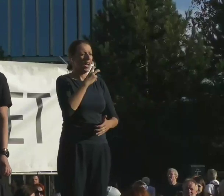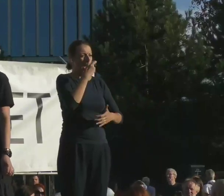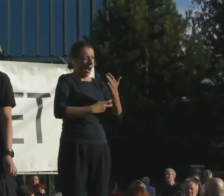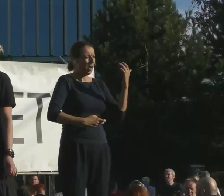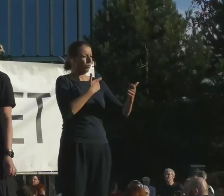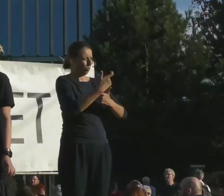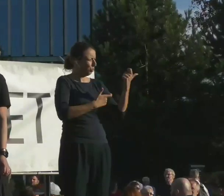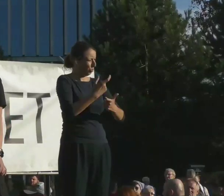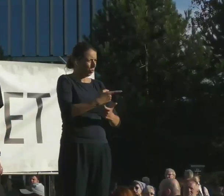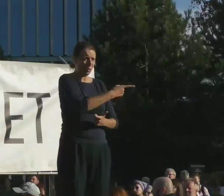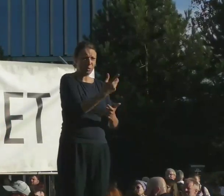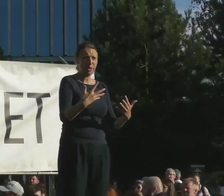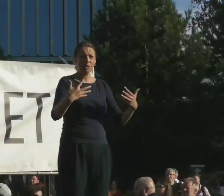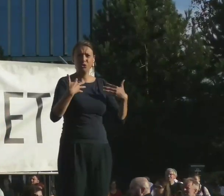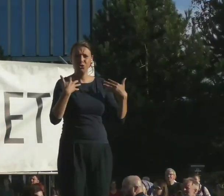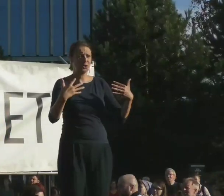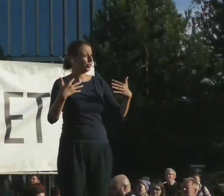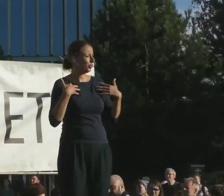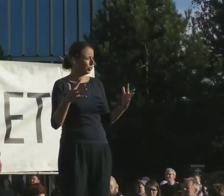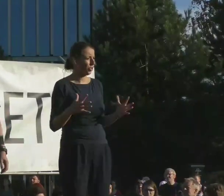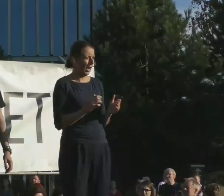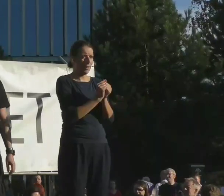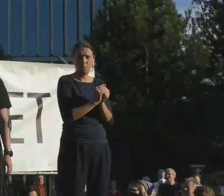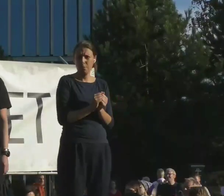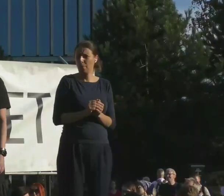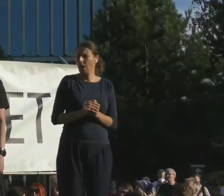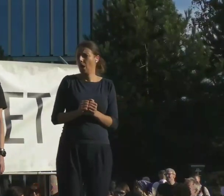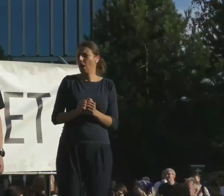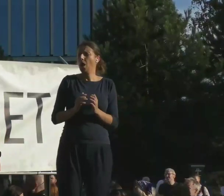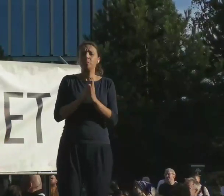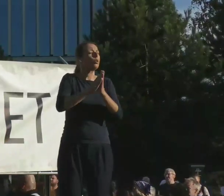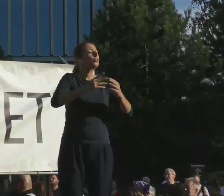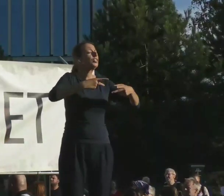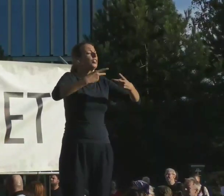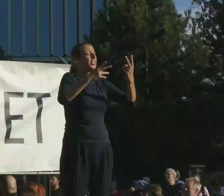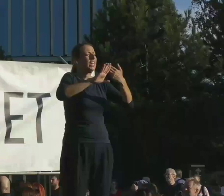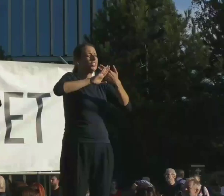życie! Panowie dziennikarze, odsuńcie się, bo jego nie usuną!